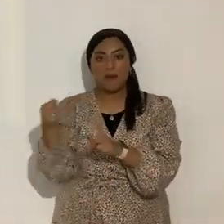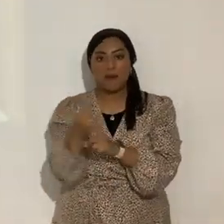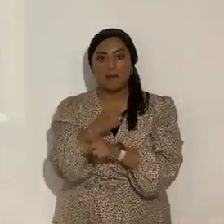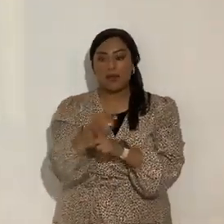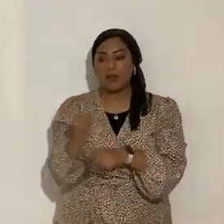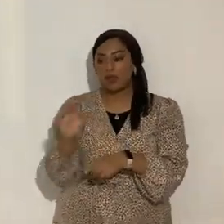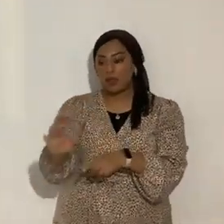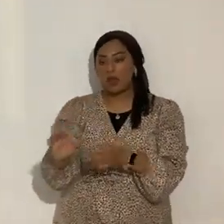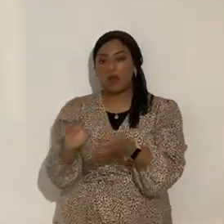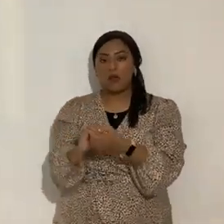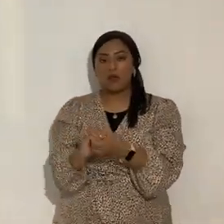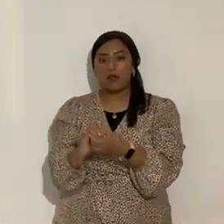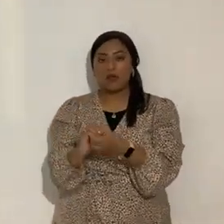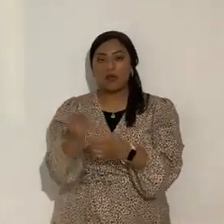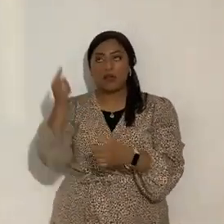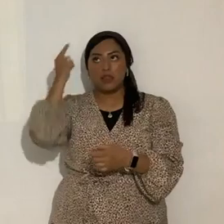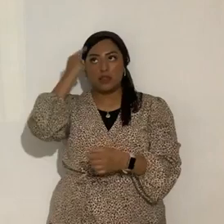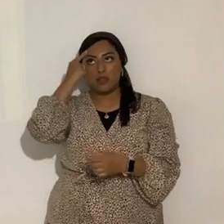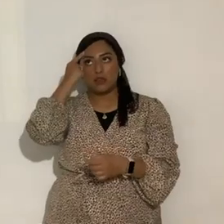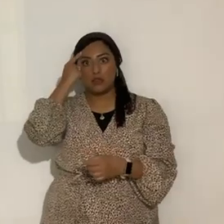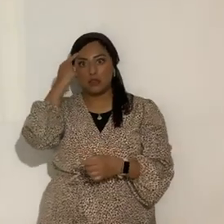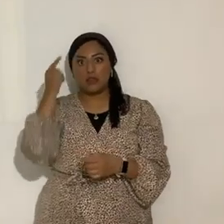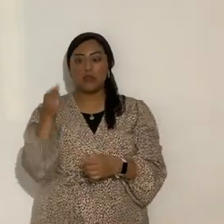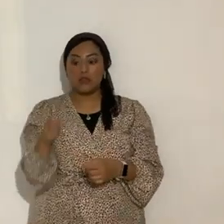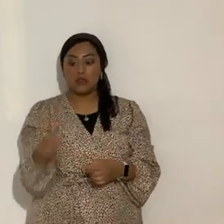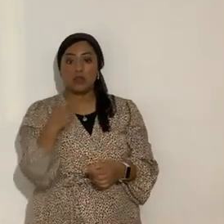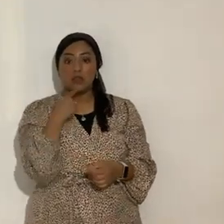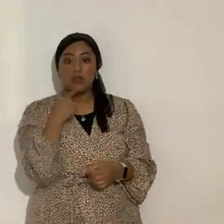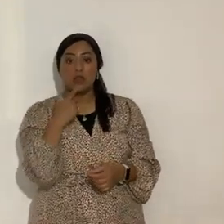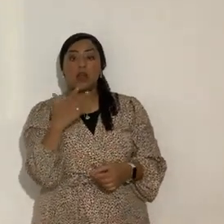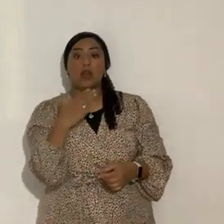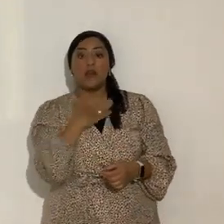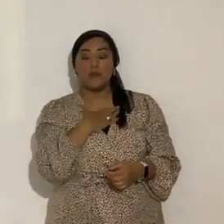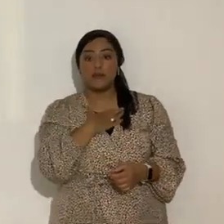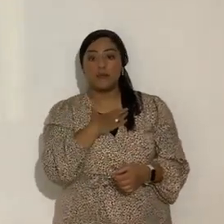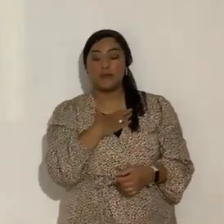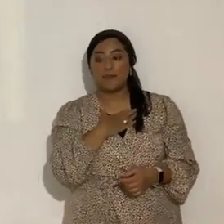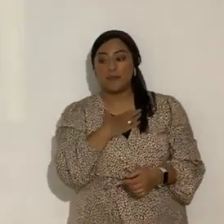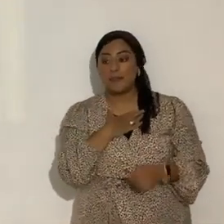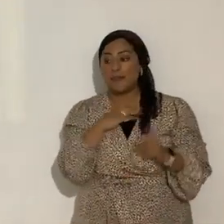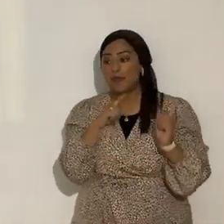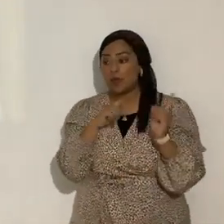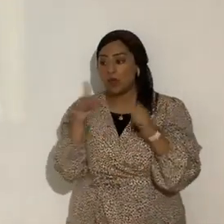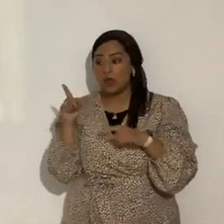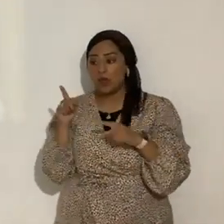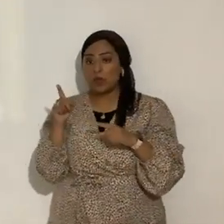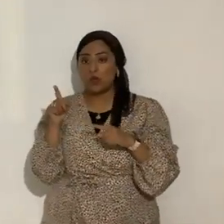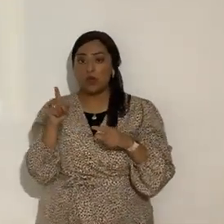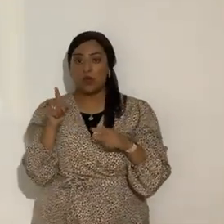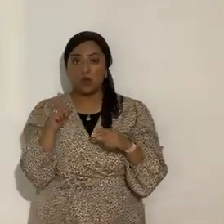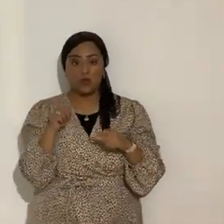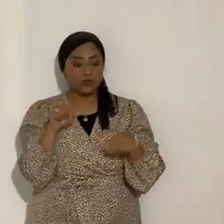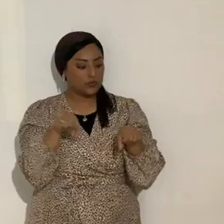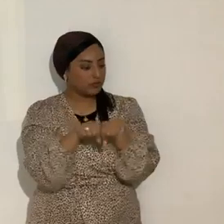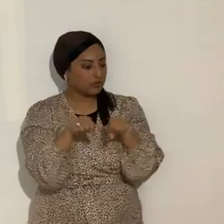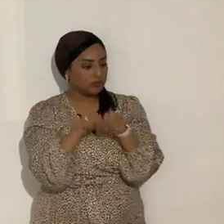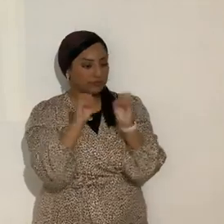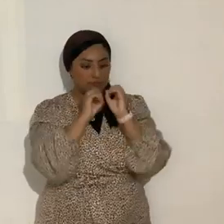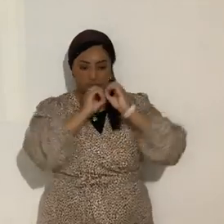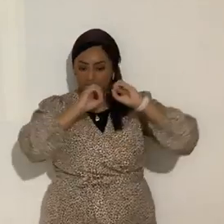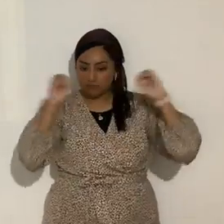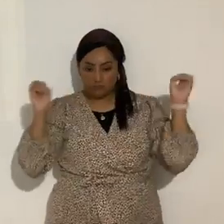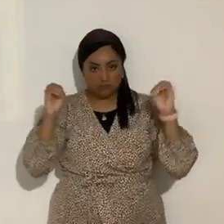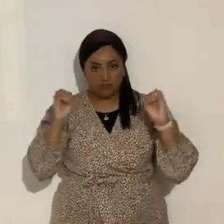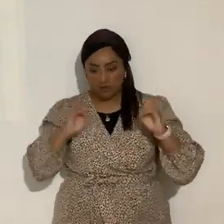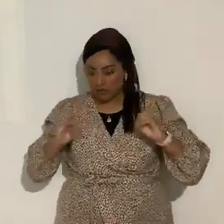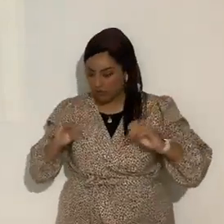su subconsciente. Ellos dicen: yo me voy a ir descalzo a tal, vean cómo están todas las religiones,